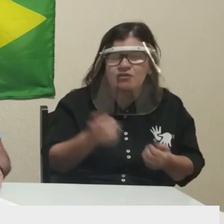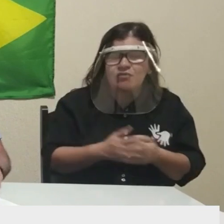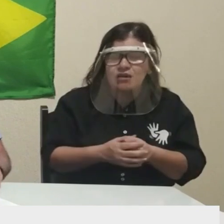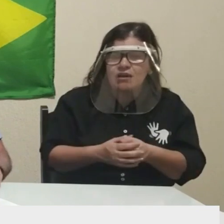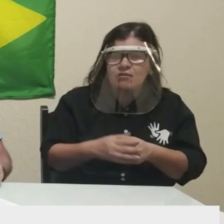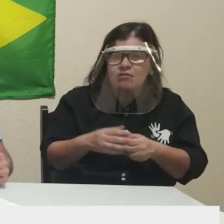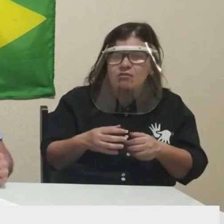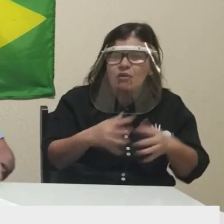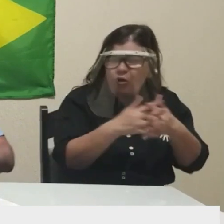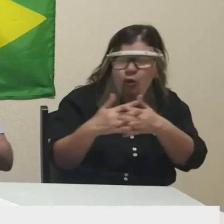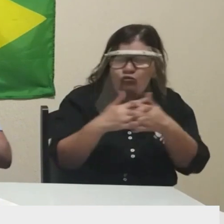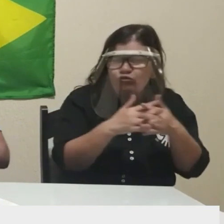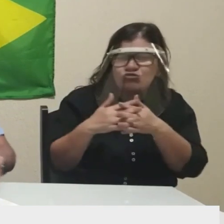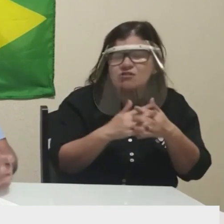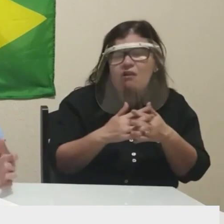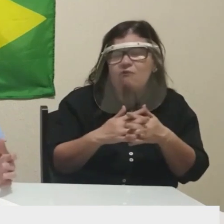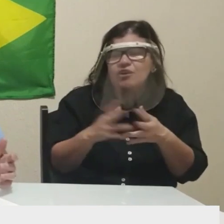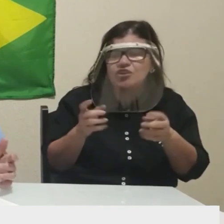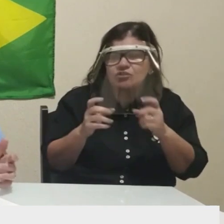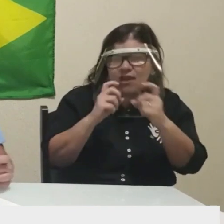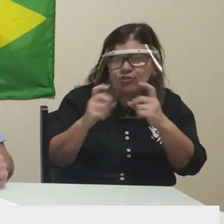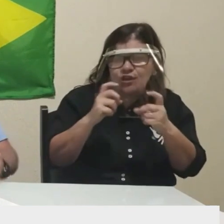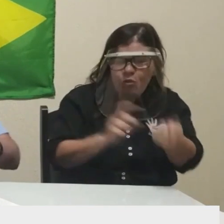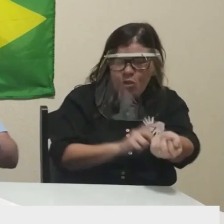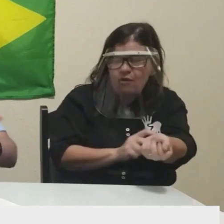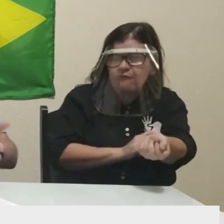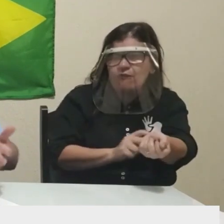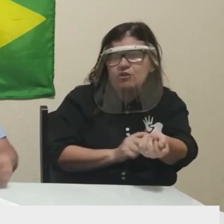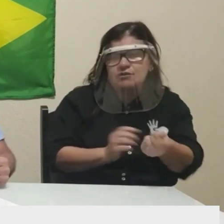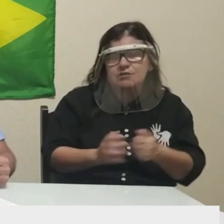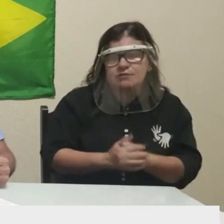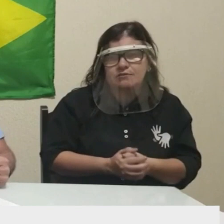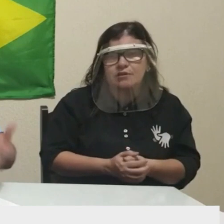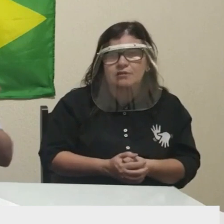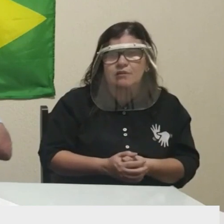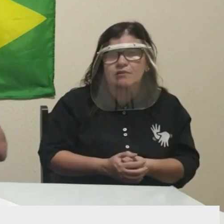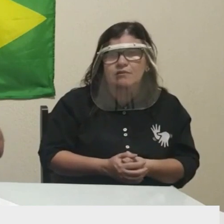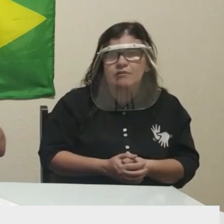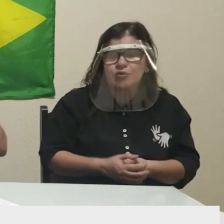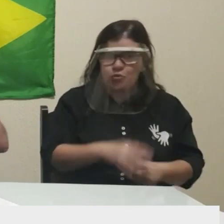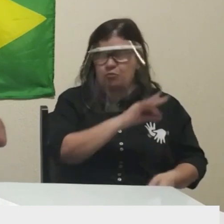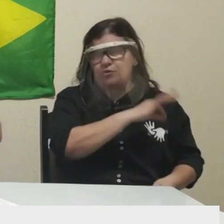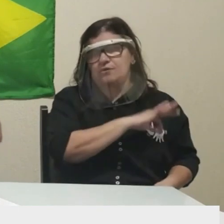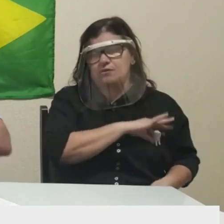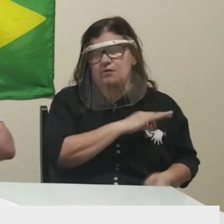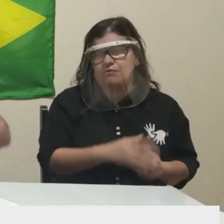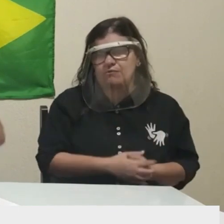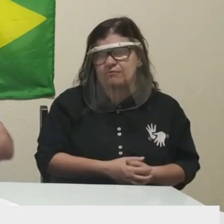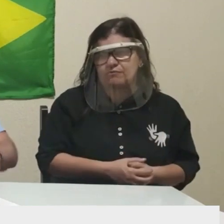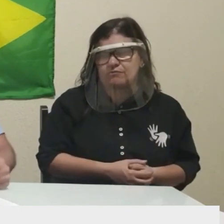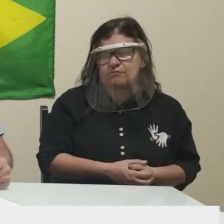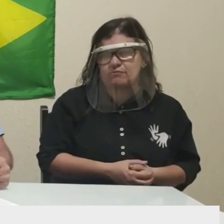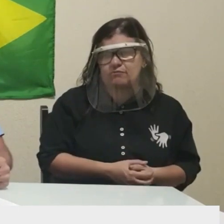Falando das condições para você usar algemas. Era quase impossível você usar algema. E o policial que, porventura,